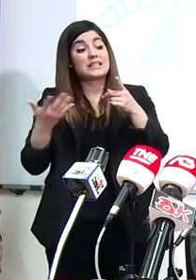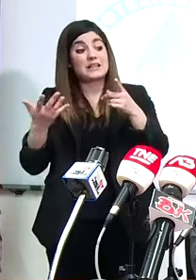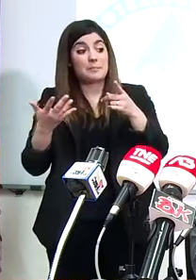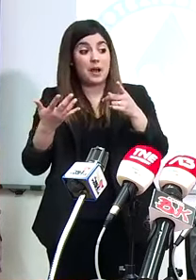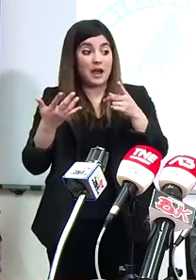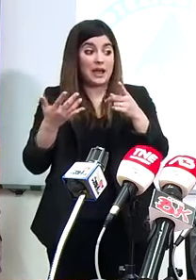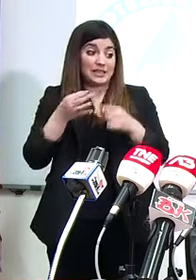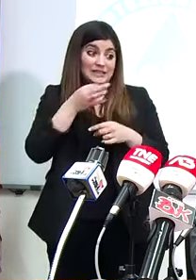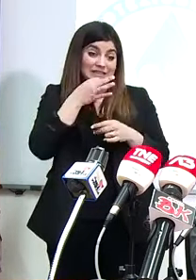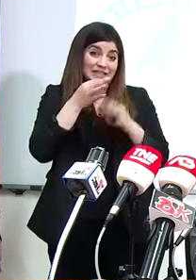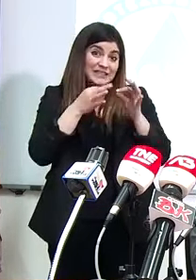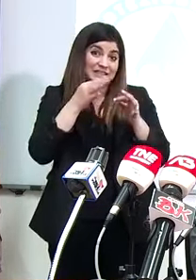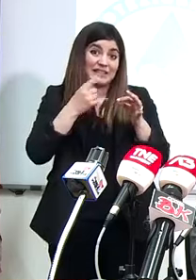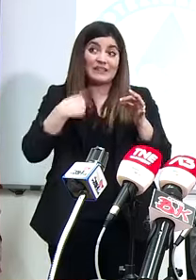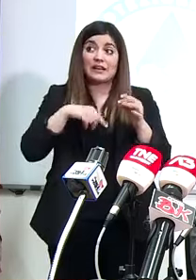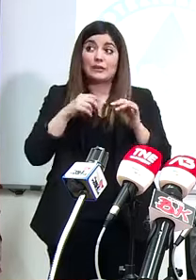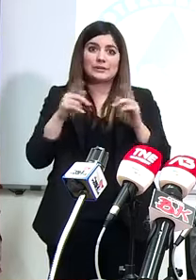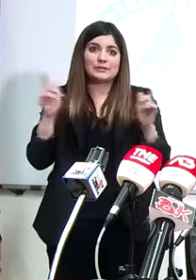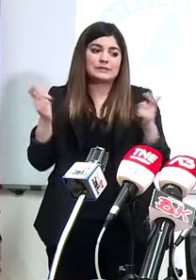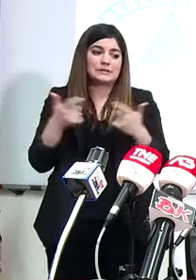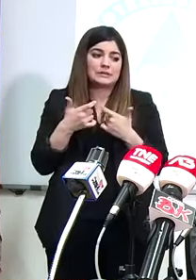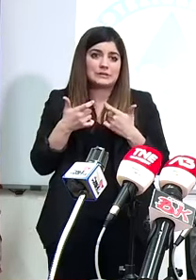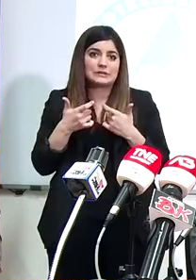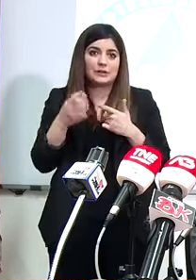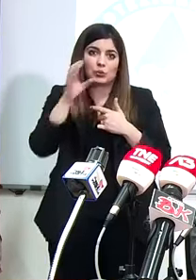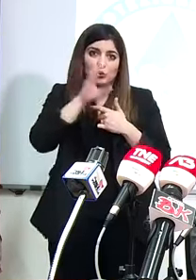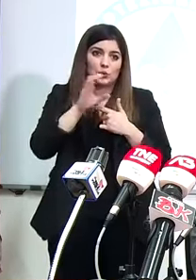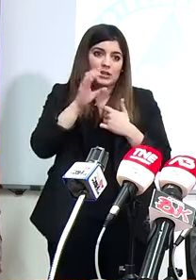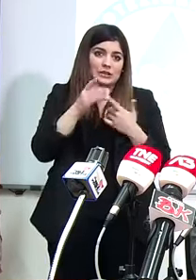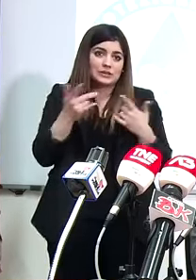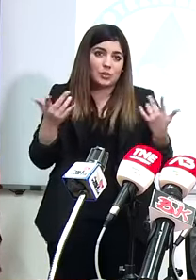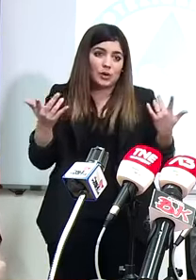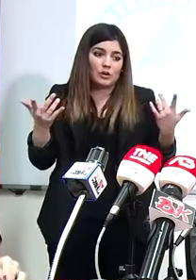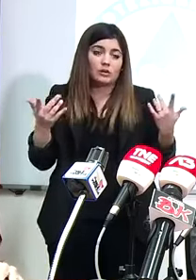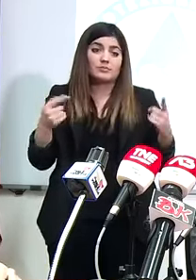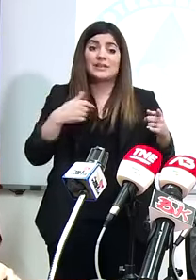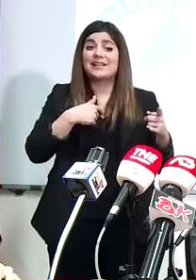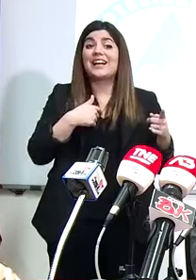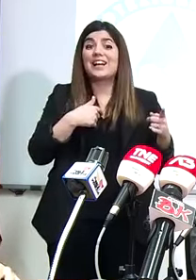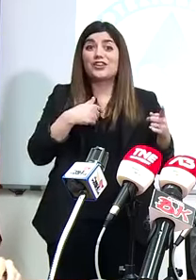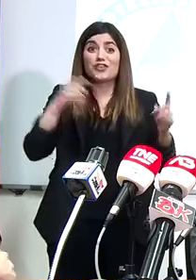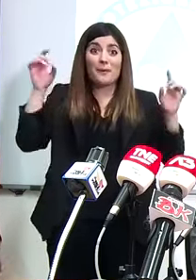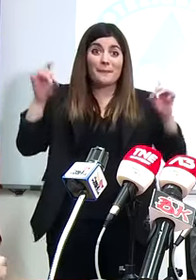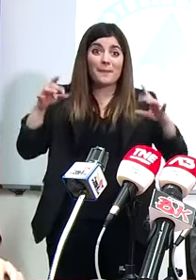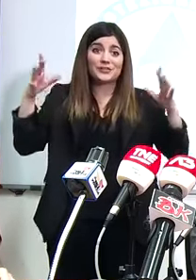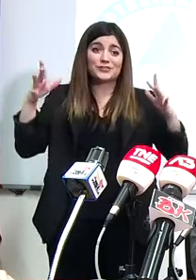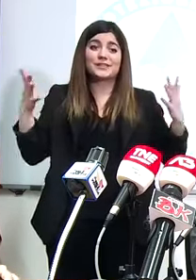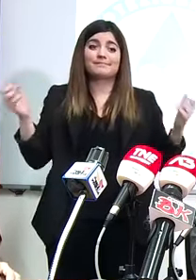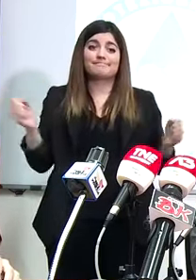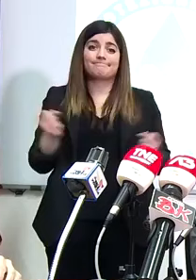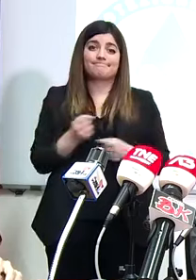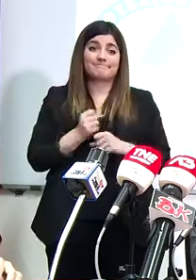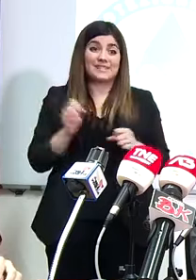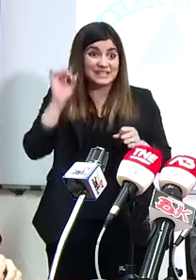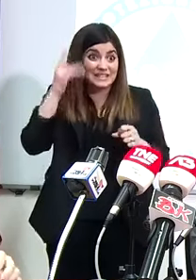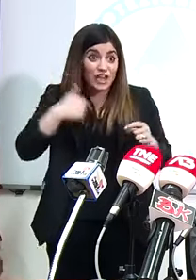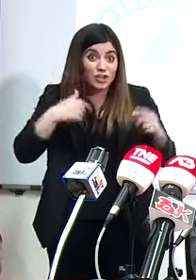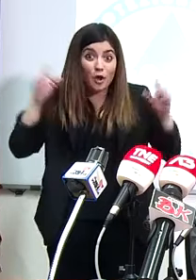turismo cioè la contraddizione stessa io non ho la bacchetta magica se ce l'avessi avrei già risolto problema dal copit